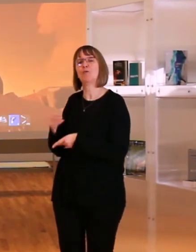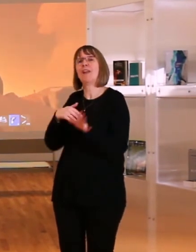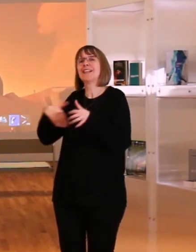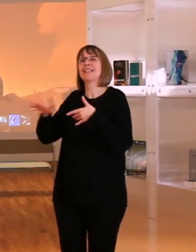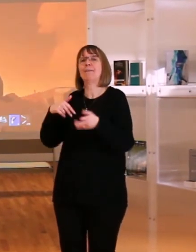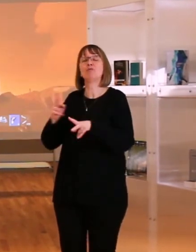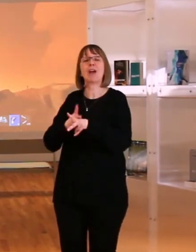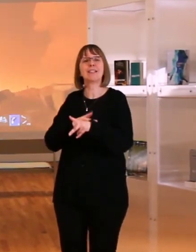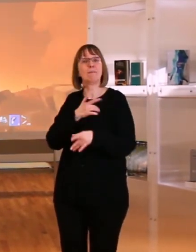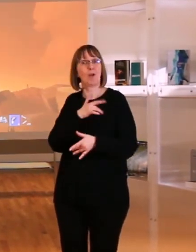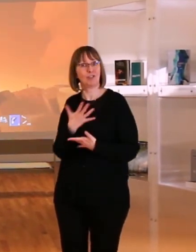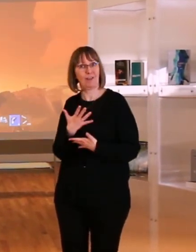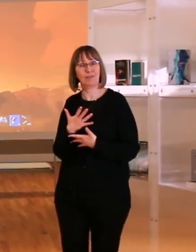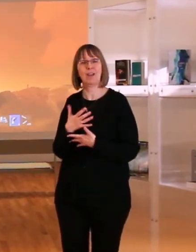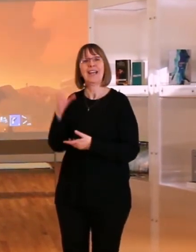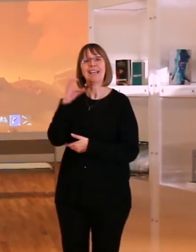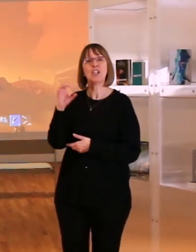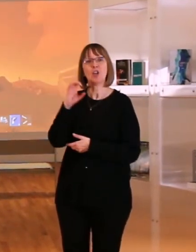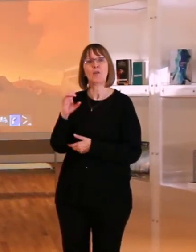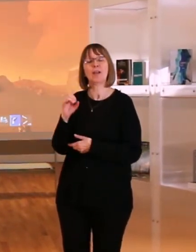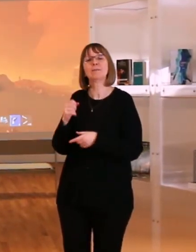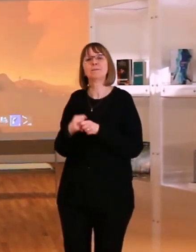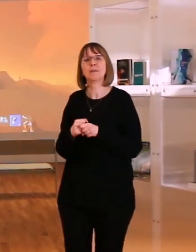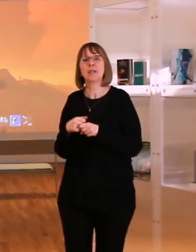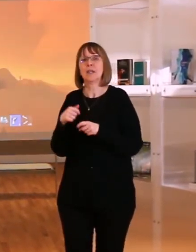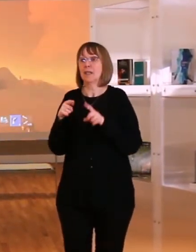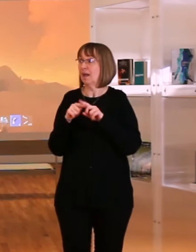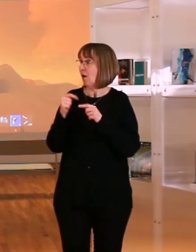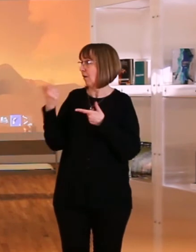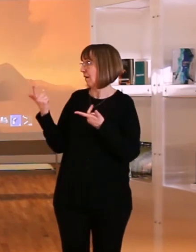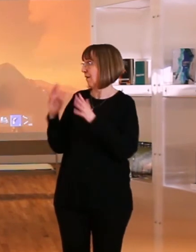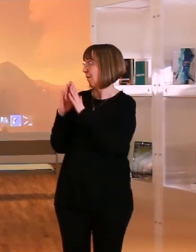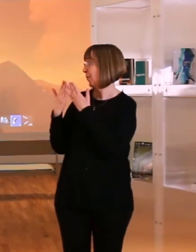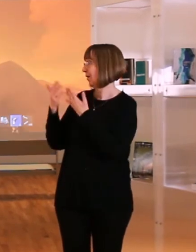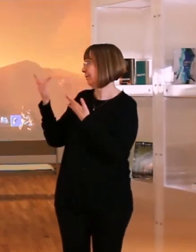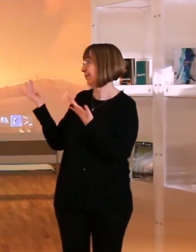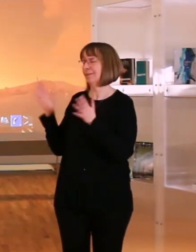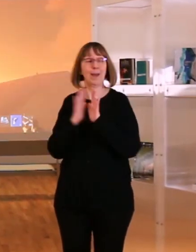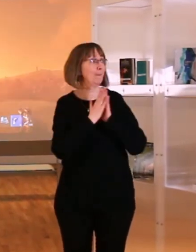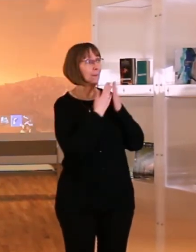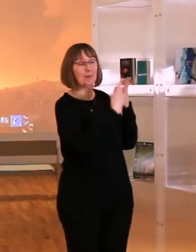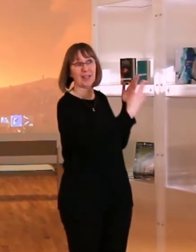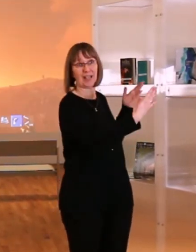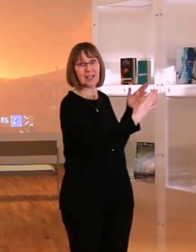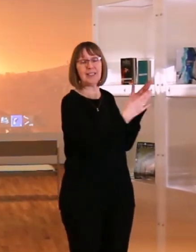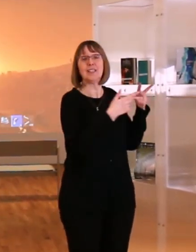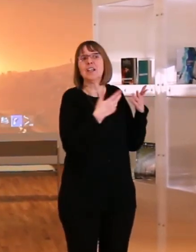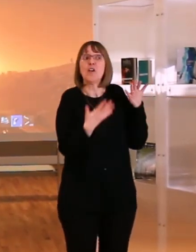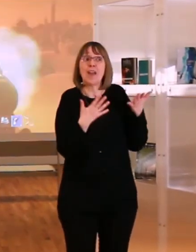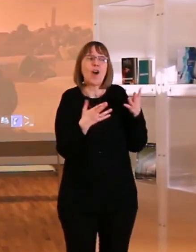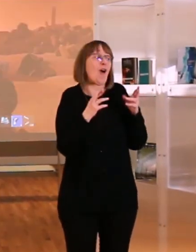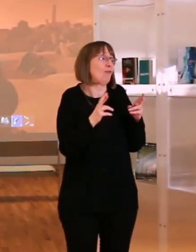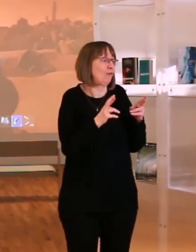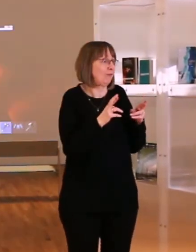flexiblen Staatsbürgerschaften von Christopher Colendron Thomas. Hier stehen wir mitten in einer Bibliothek, in der Sie hoffentlich